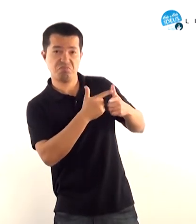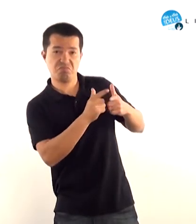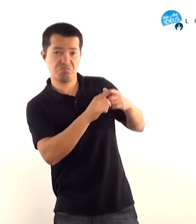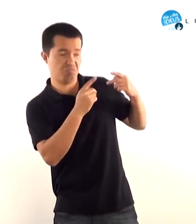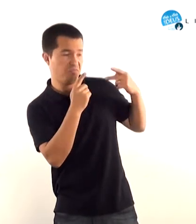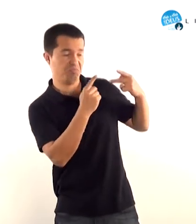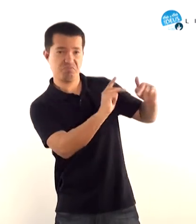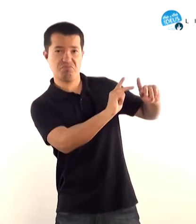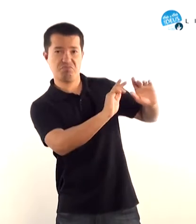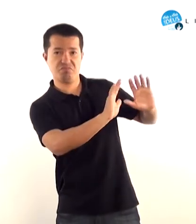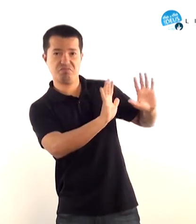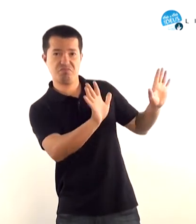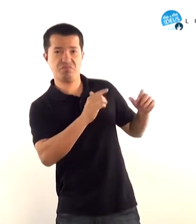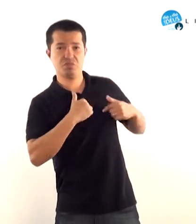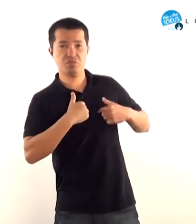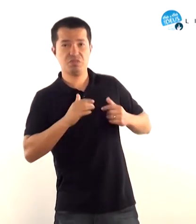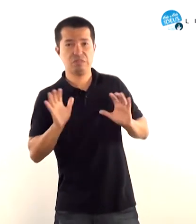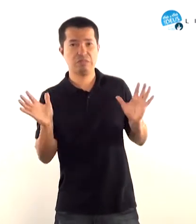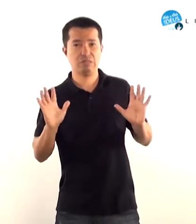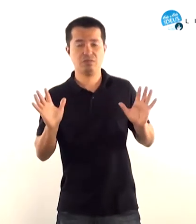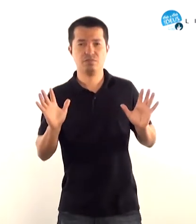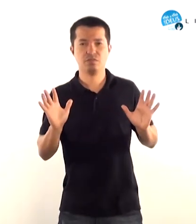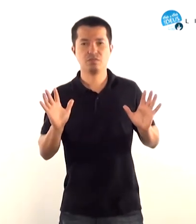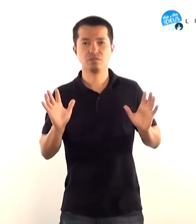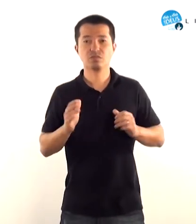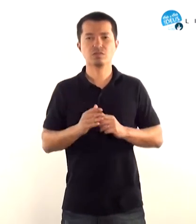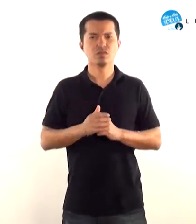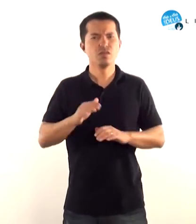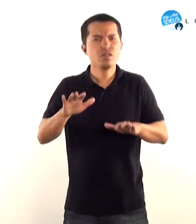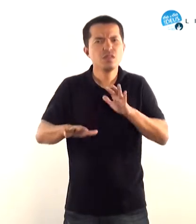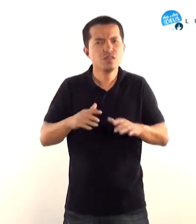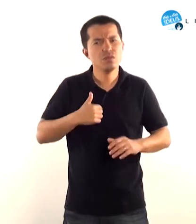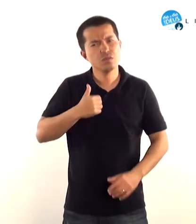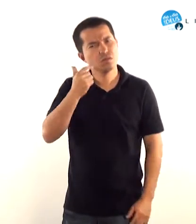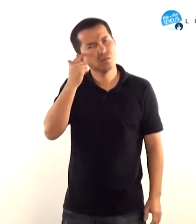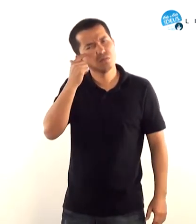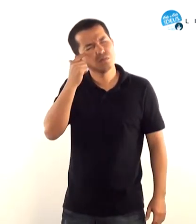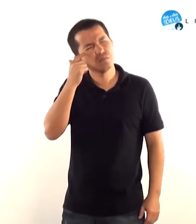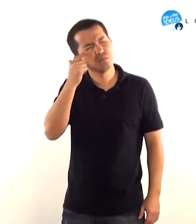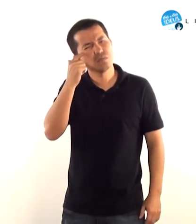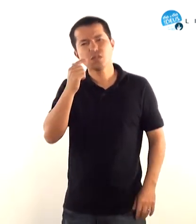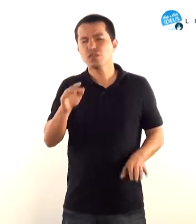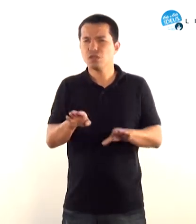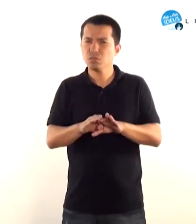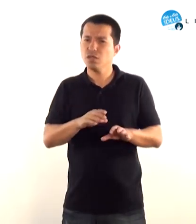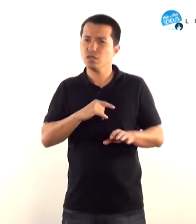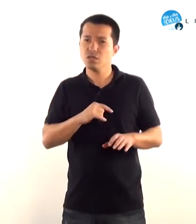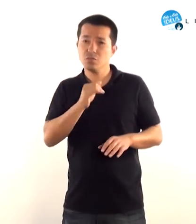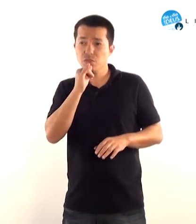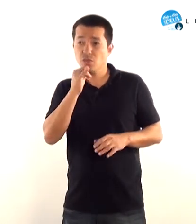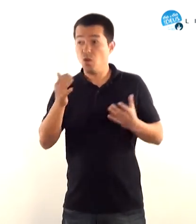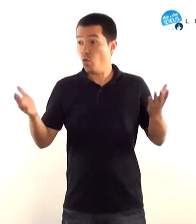vejo as liberdades individuais crescendo a tal